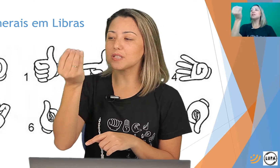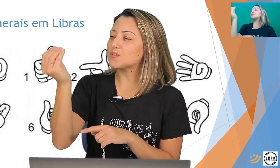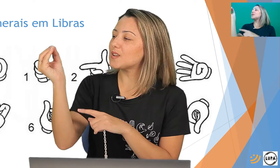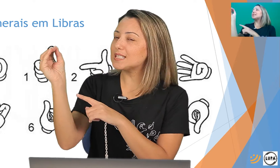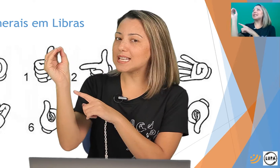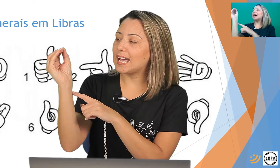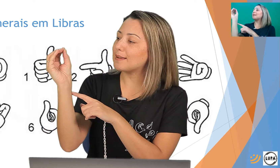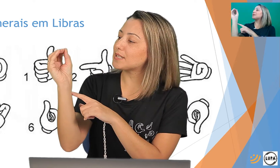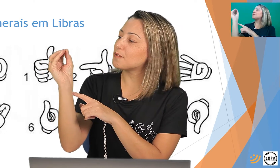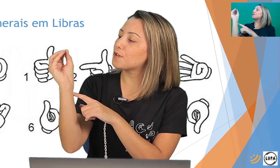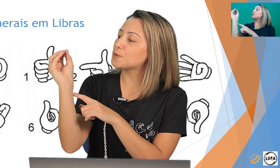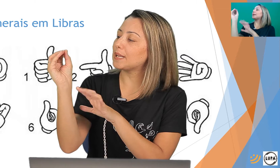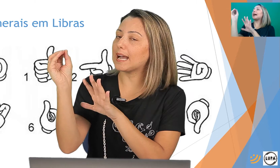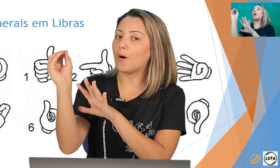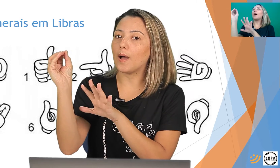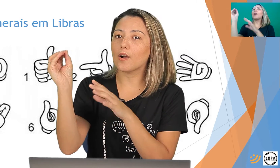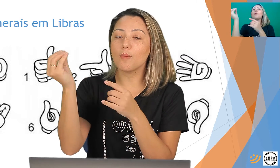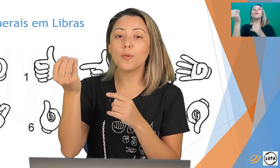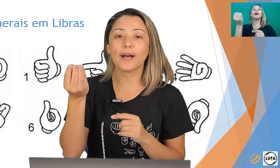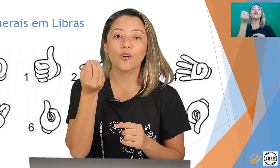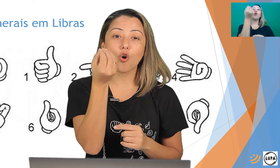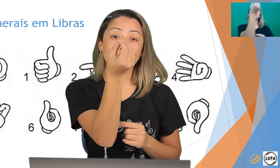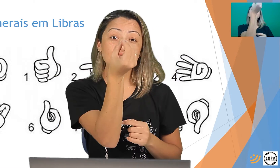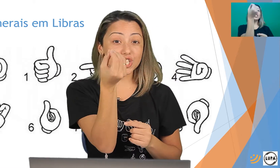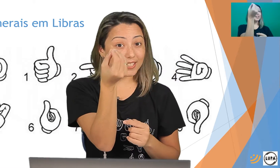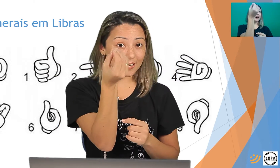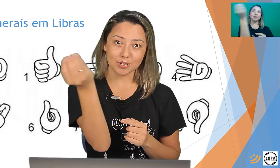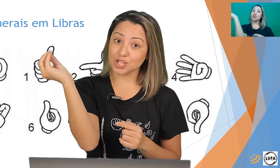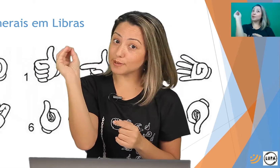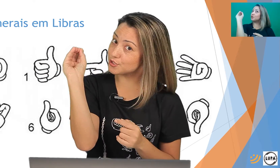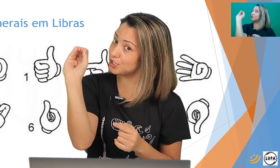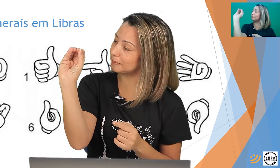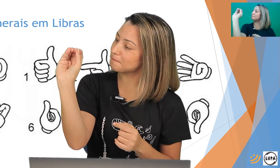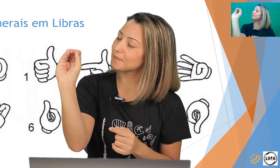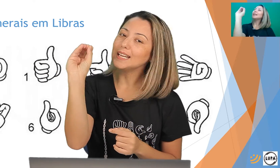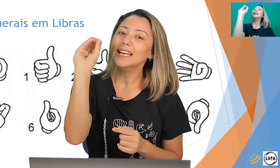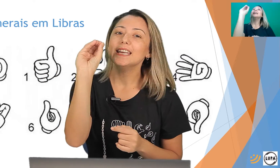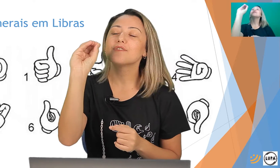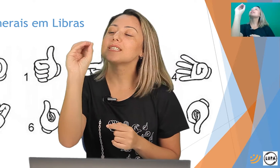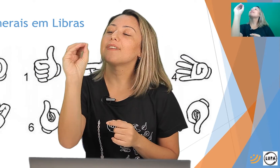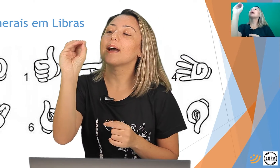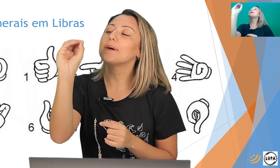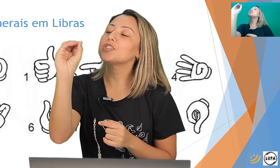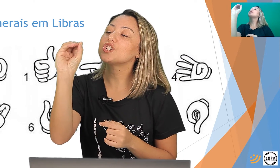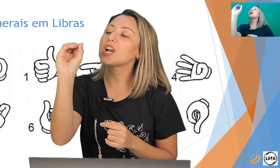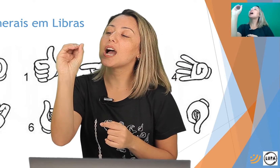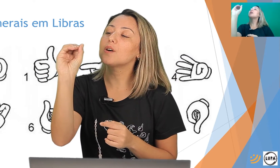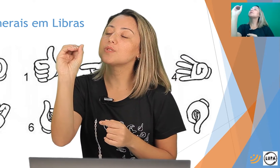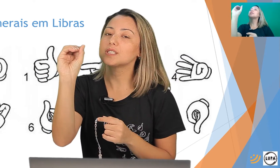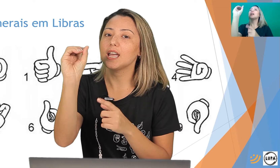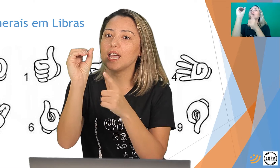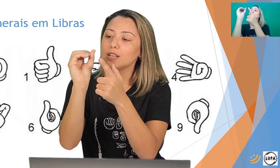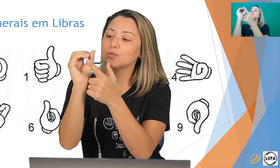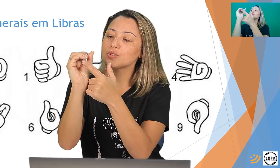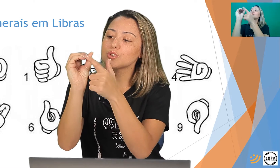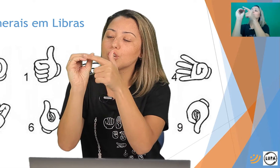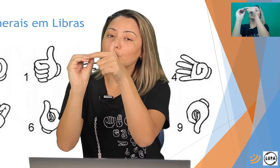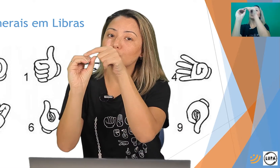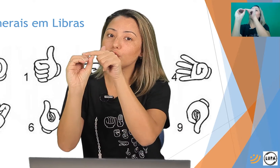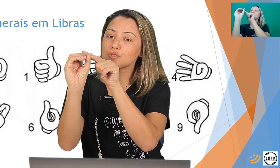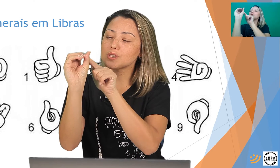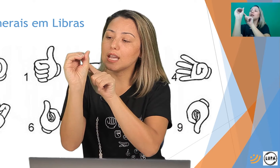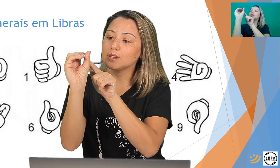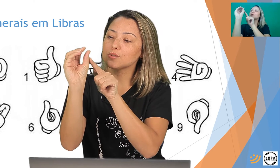difícil para vocês visualizarem, mas eu vou explicar, ó. É como uma coxinha, imagine uma coxinha. e você vai abaixar os